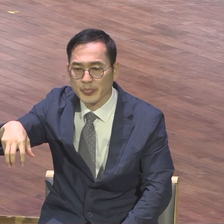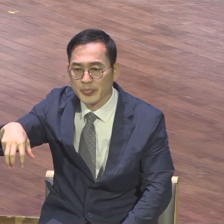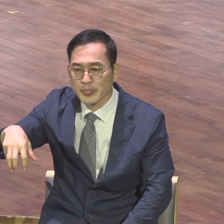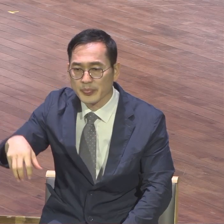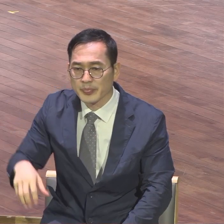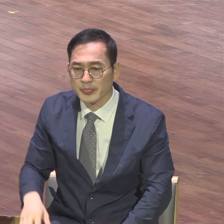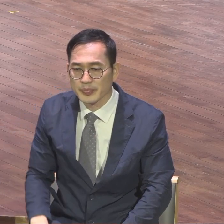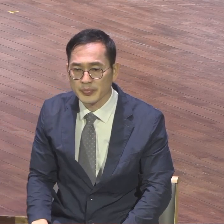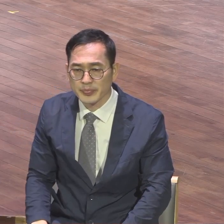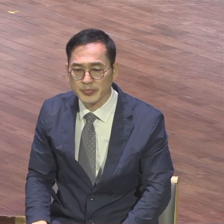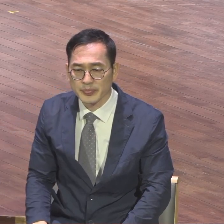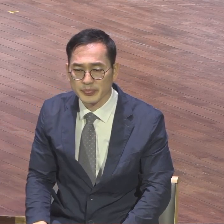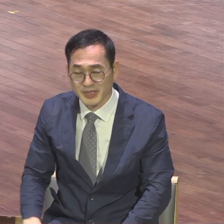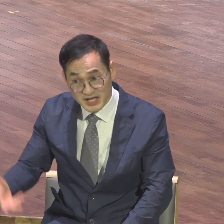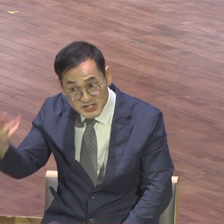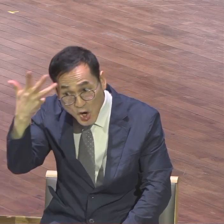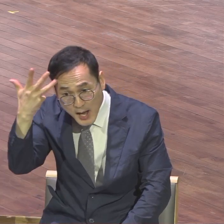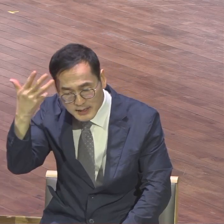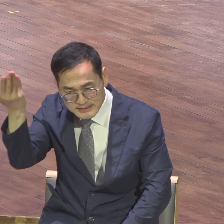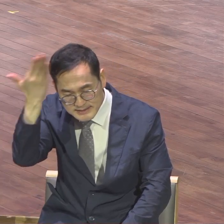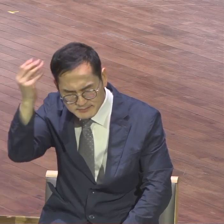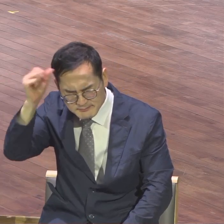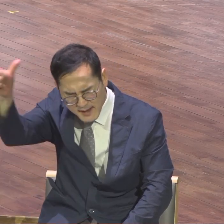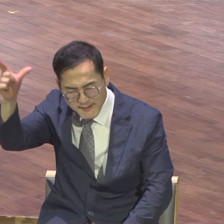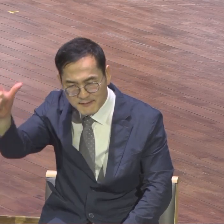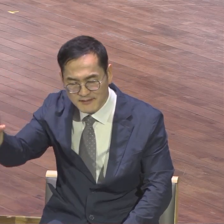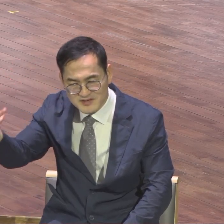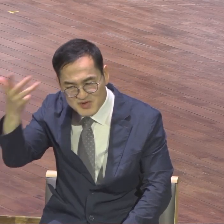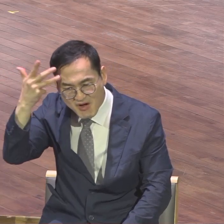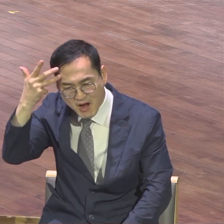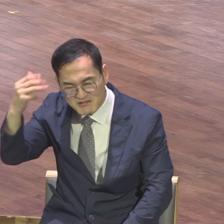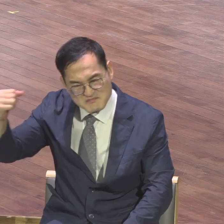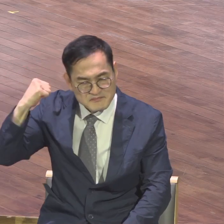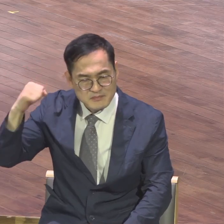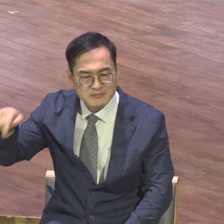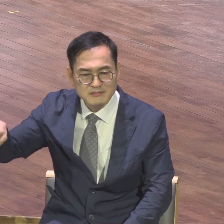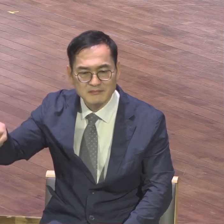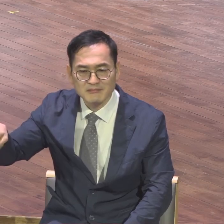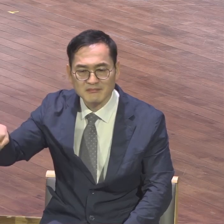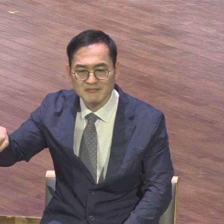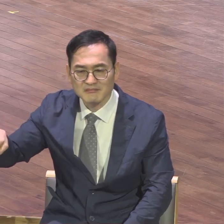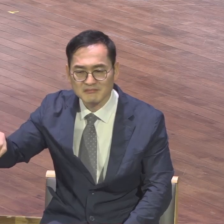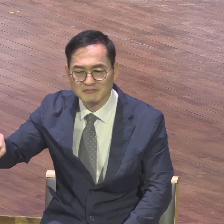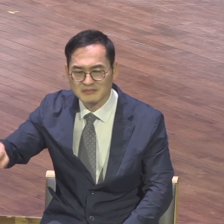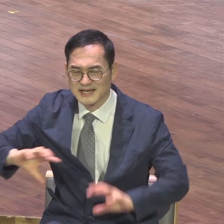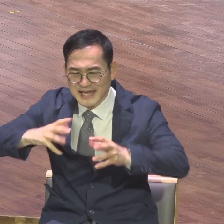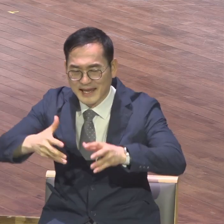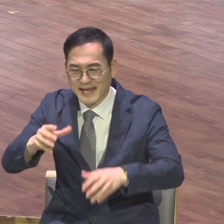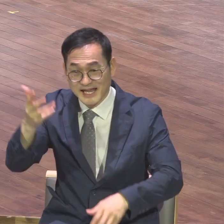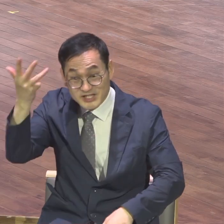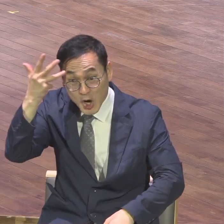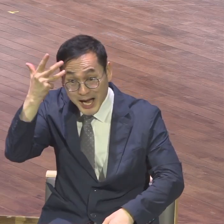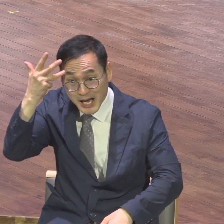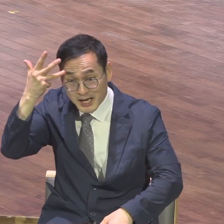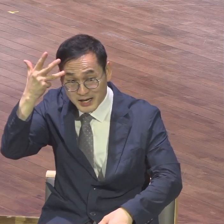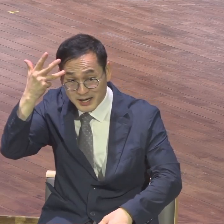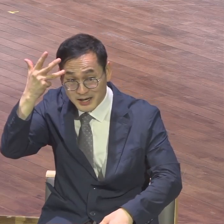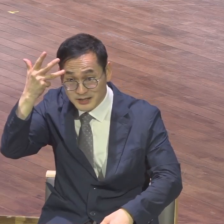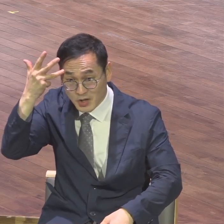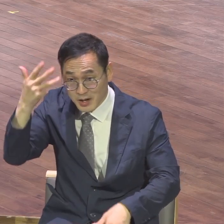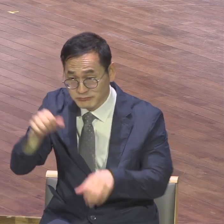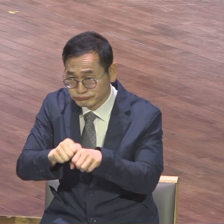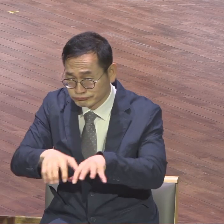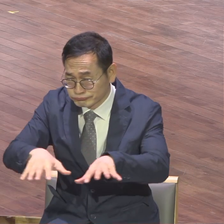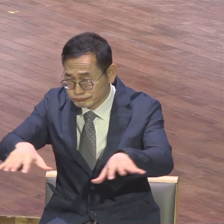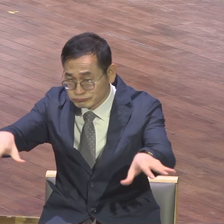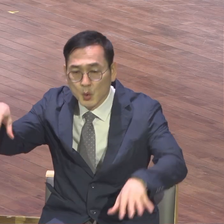뭐 지성과 철학의 도시로 그 그리스 아테네가 세계적으로 그 당시에